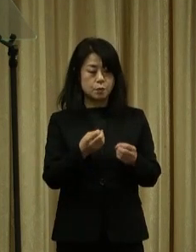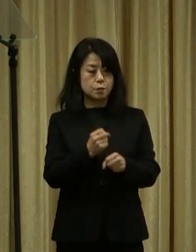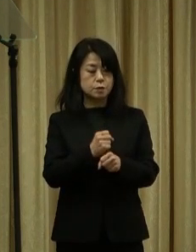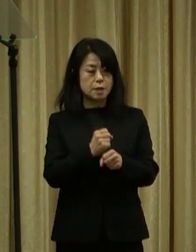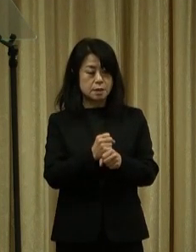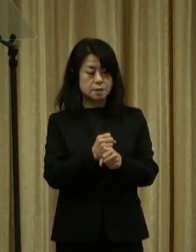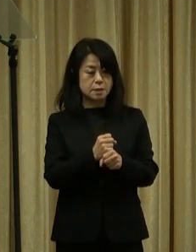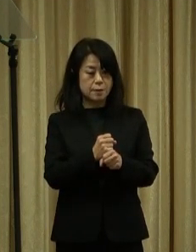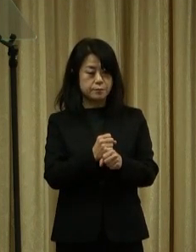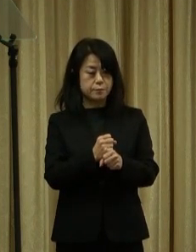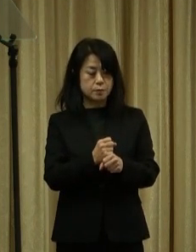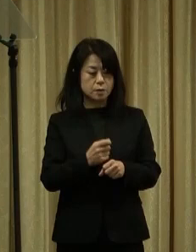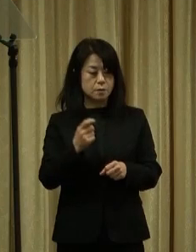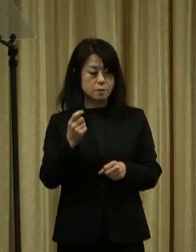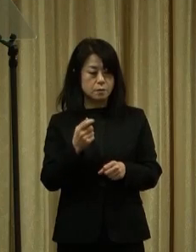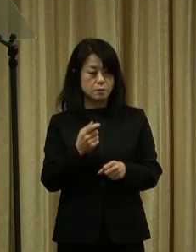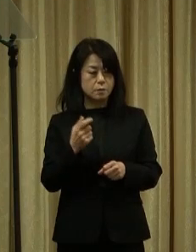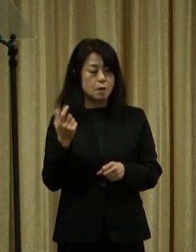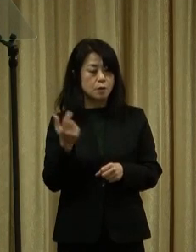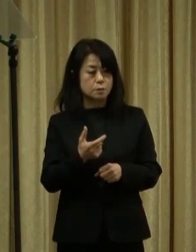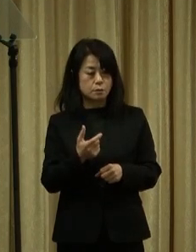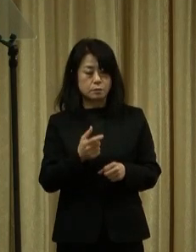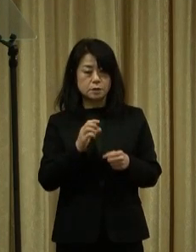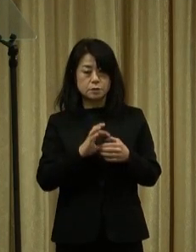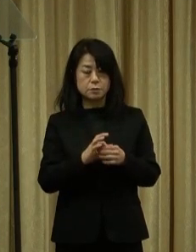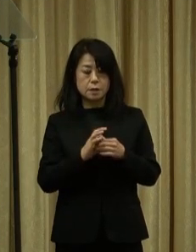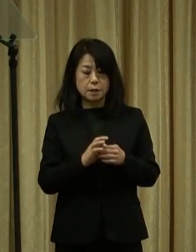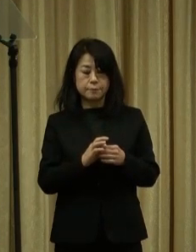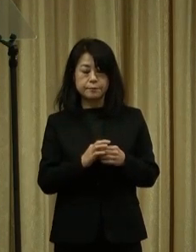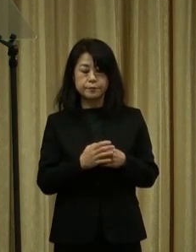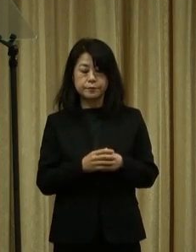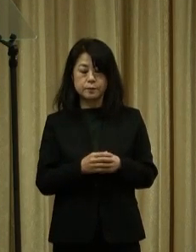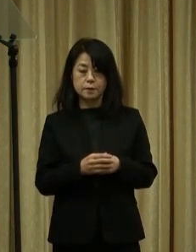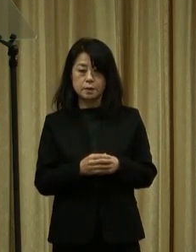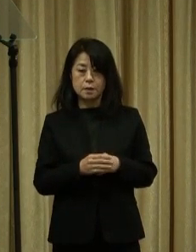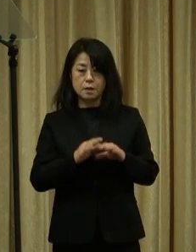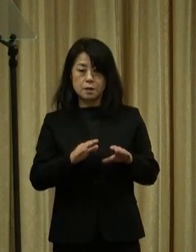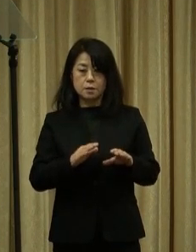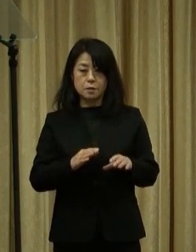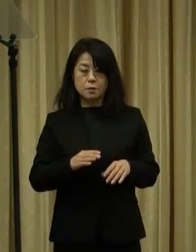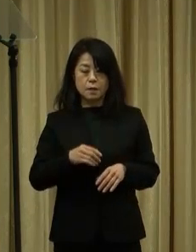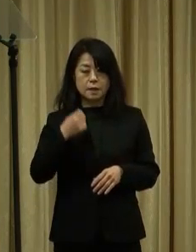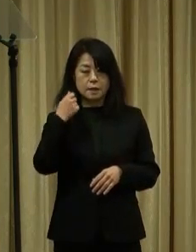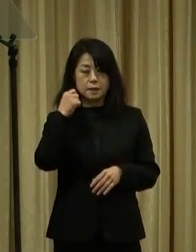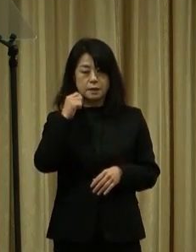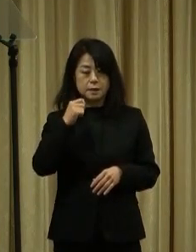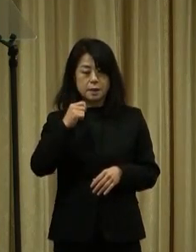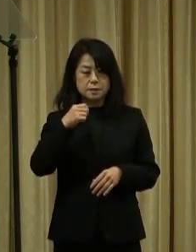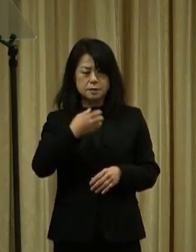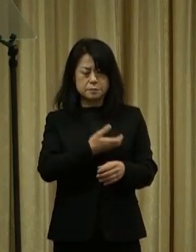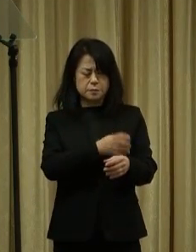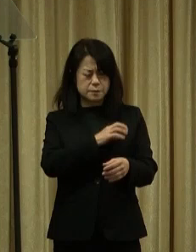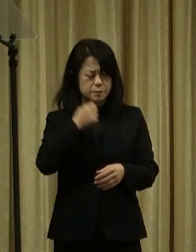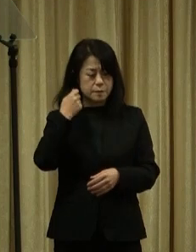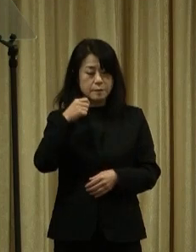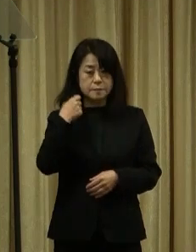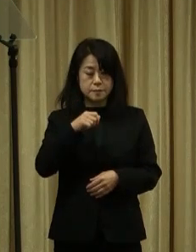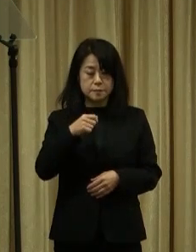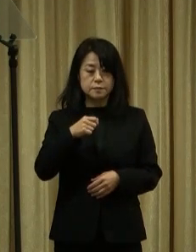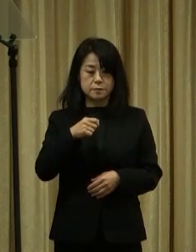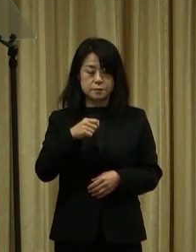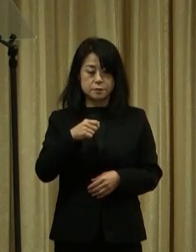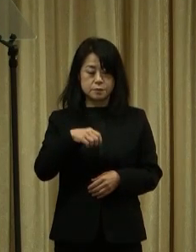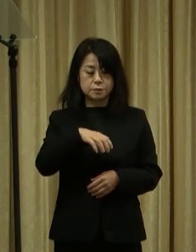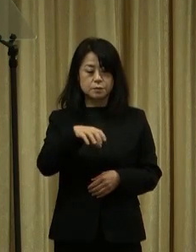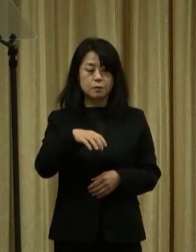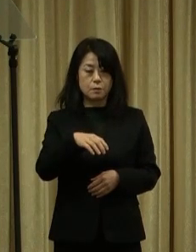産の増強についてなんですけれども、すごく まあ、今回モーションというところですごく評価する声も多いと思うんですけれども、一